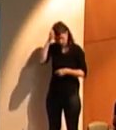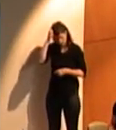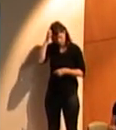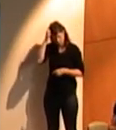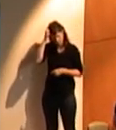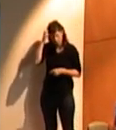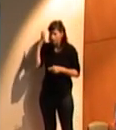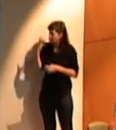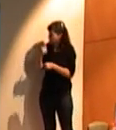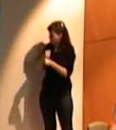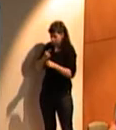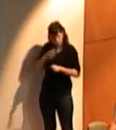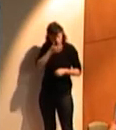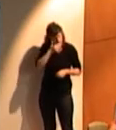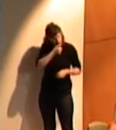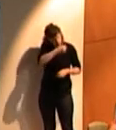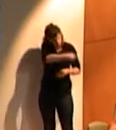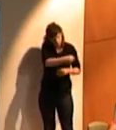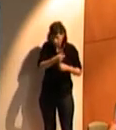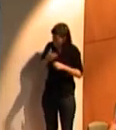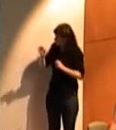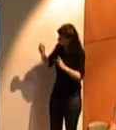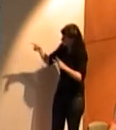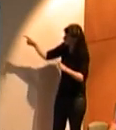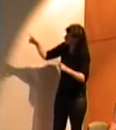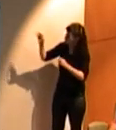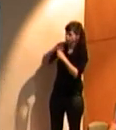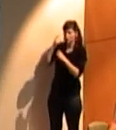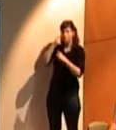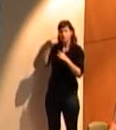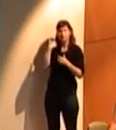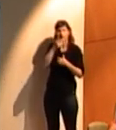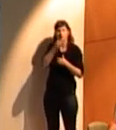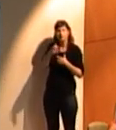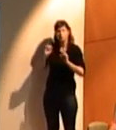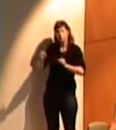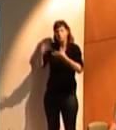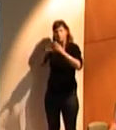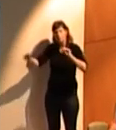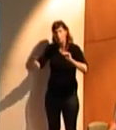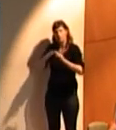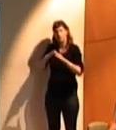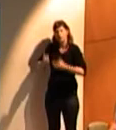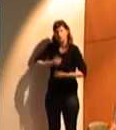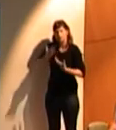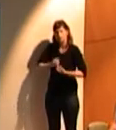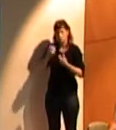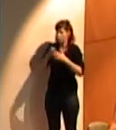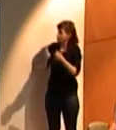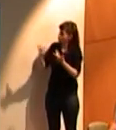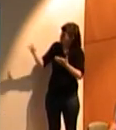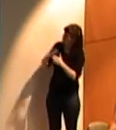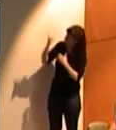Là, c'était donc quand on vous parlait des différents moyens d'expression. Donc ici, vous avez les schémas qu'on retrouve, voilà. Donc les formes